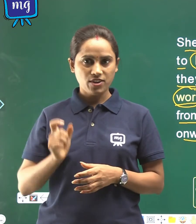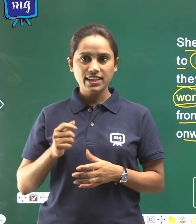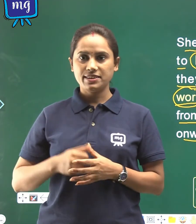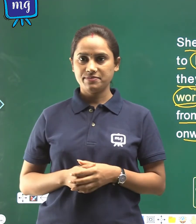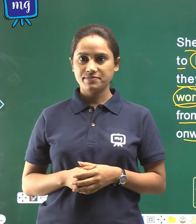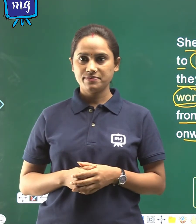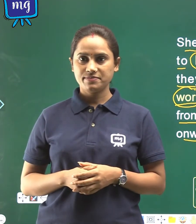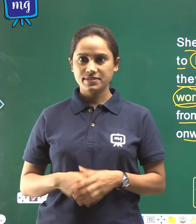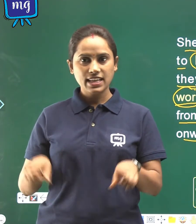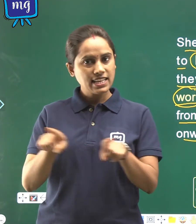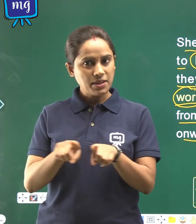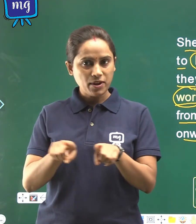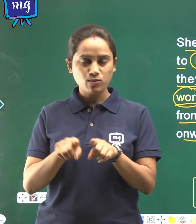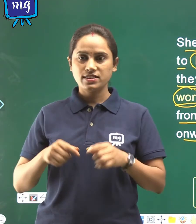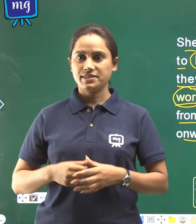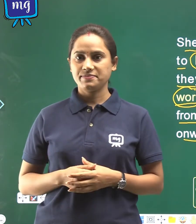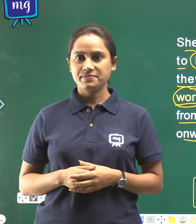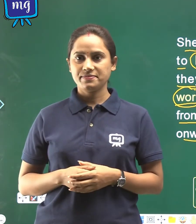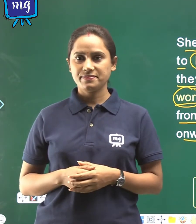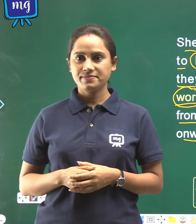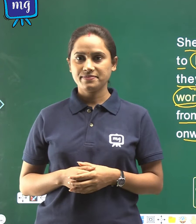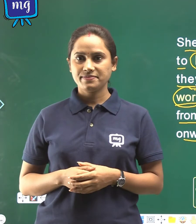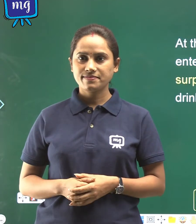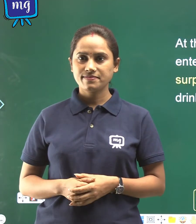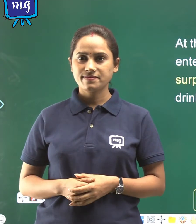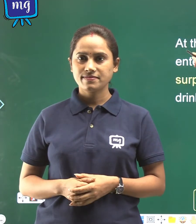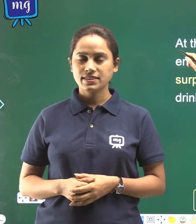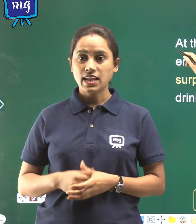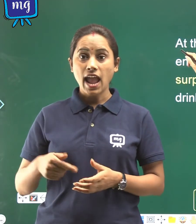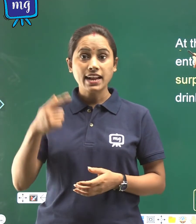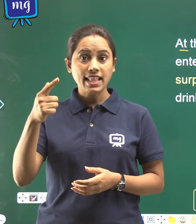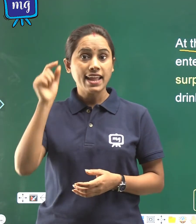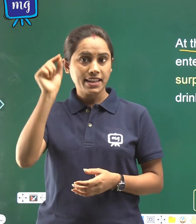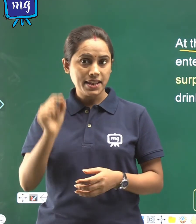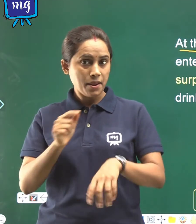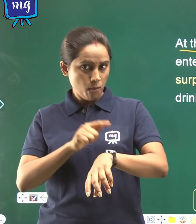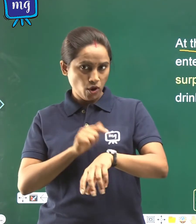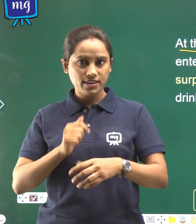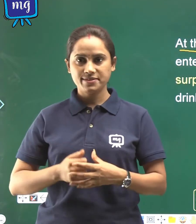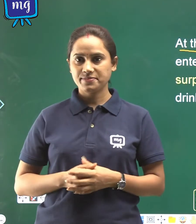इक्वली, समान रूप से. At that point,